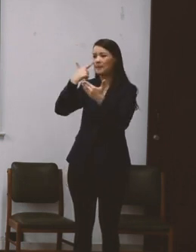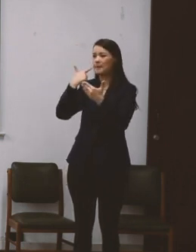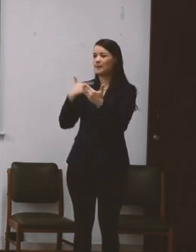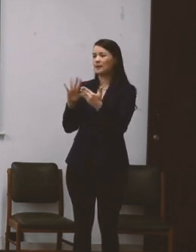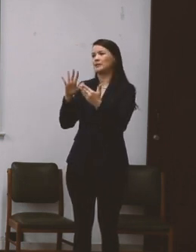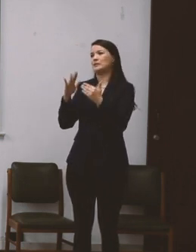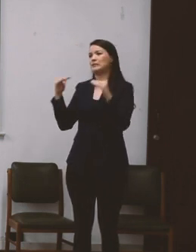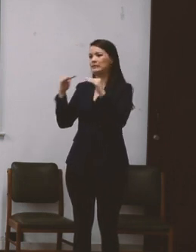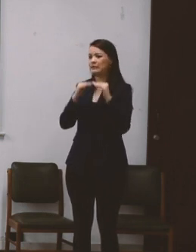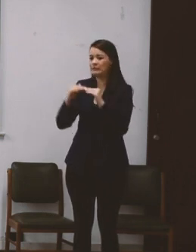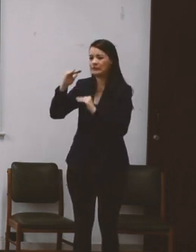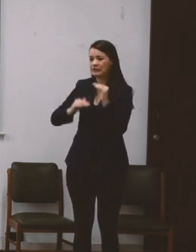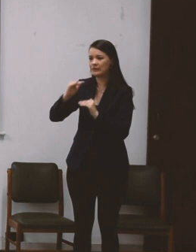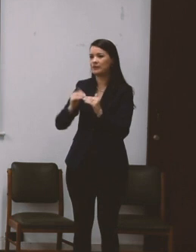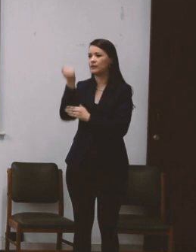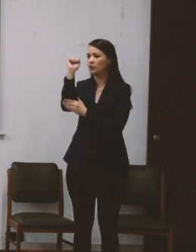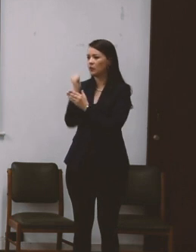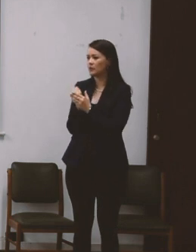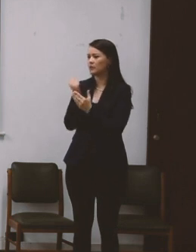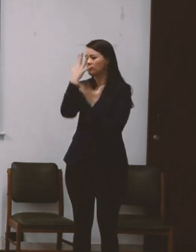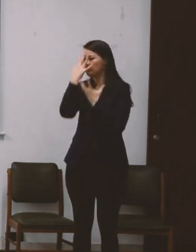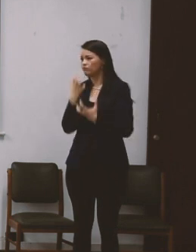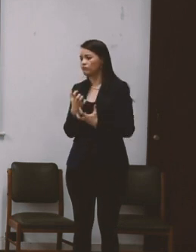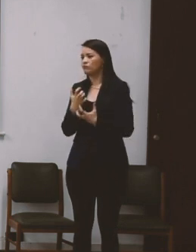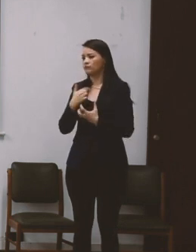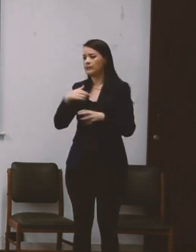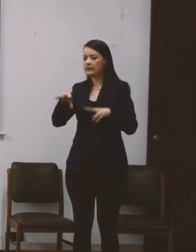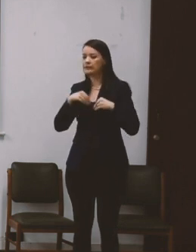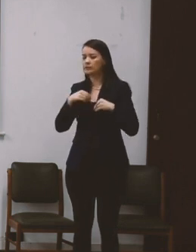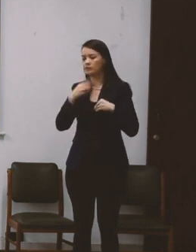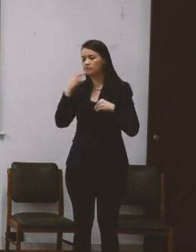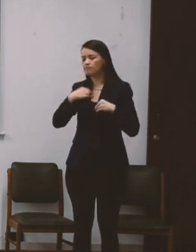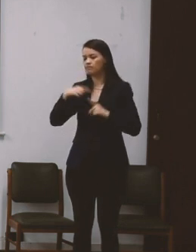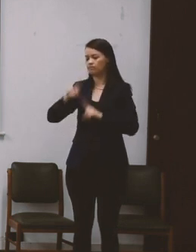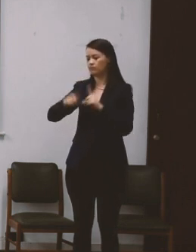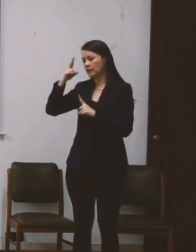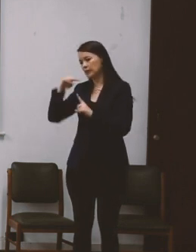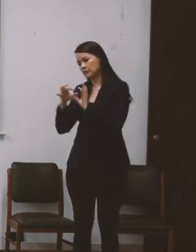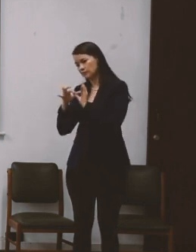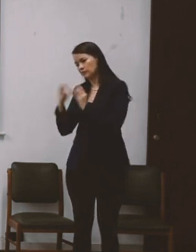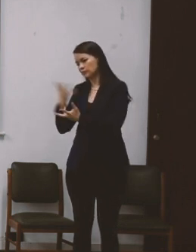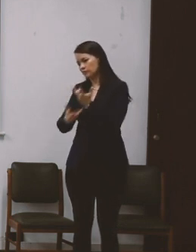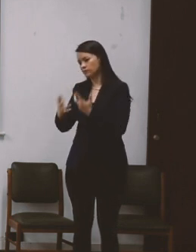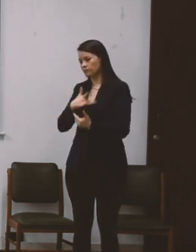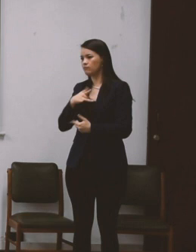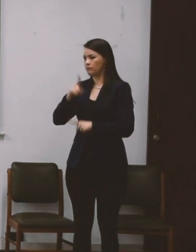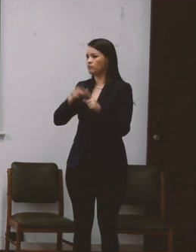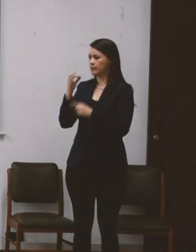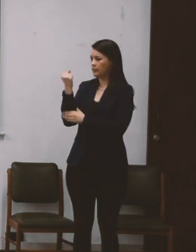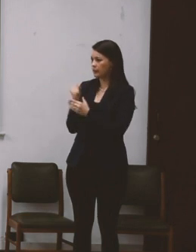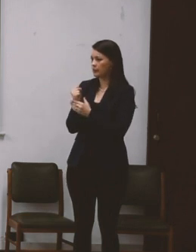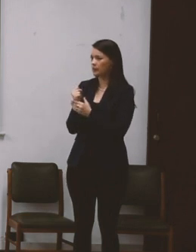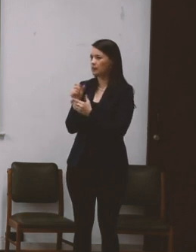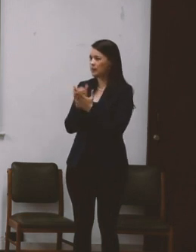desigualdad, la vergüenza y la frustración. Debo aceptar que en varias ocasiones he sentido eso en la vida compartida con mi hija. Por tanto, considero que